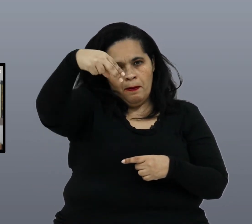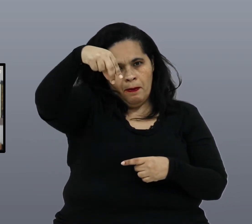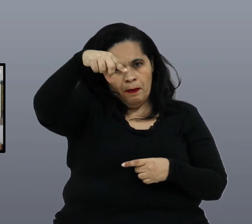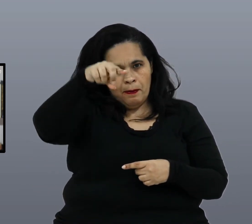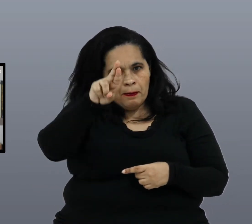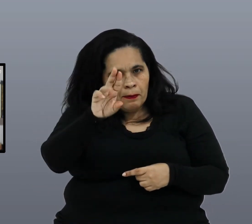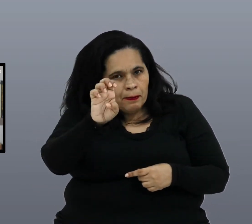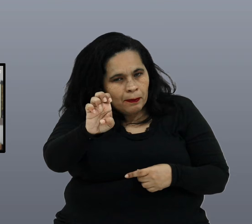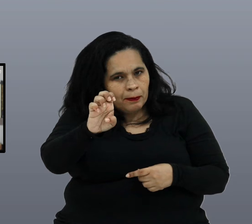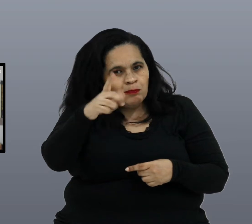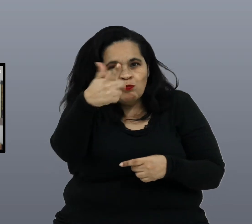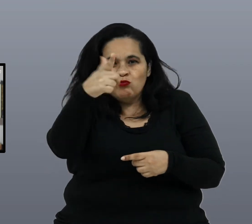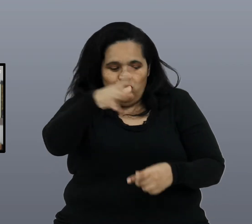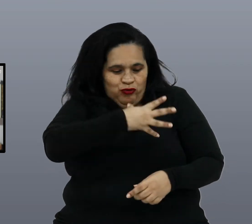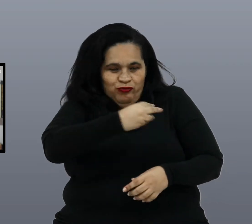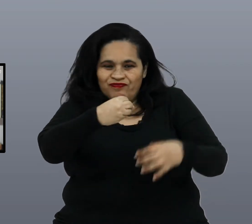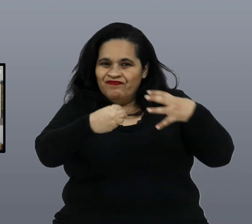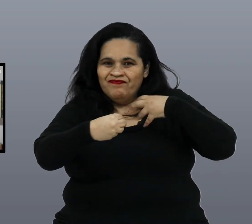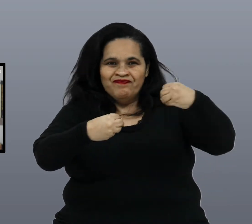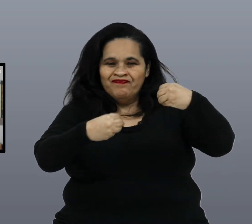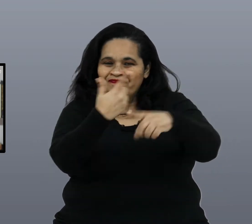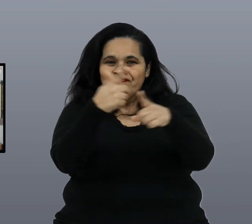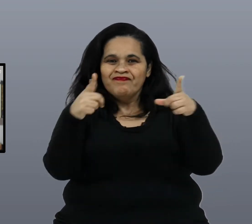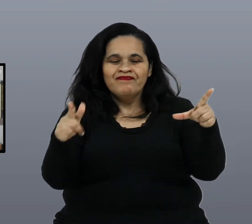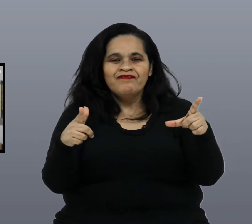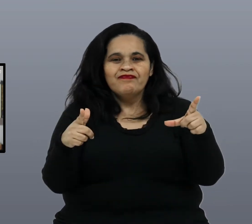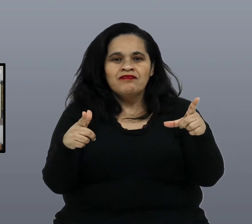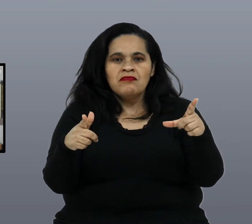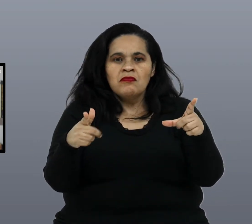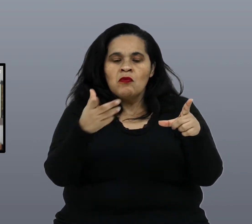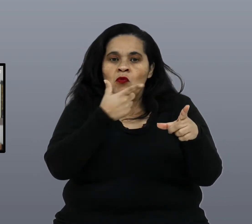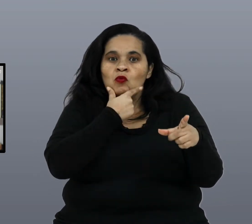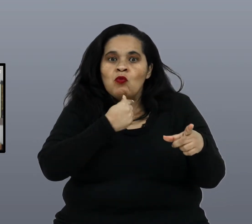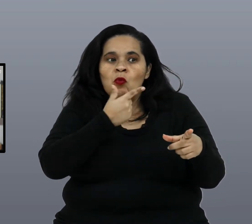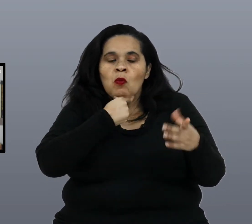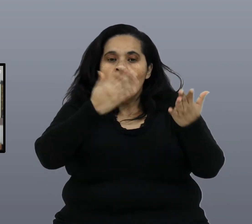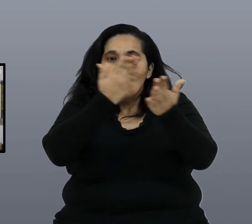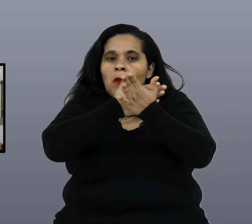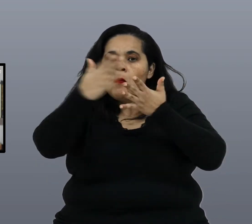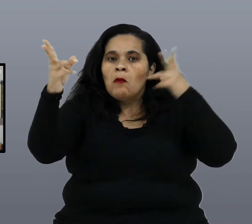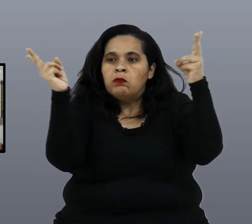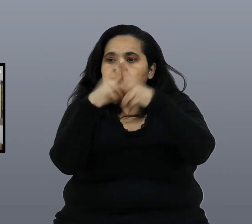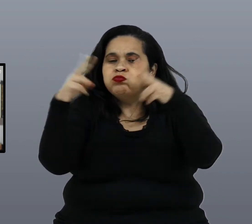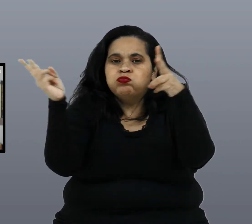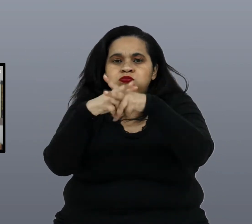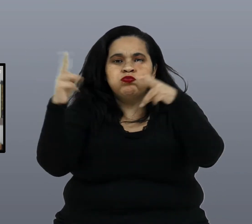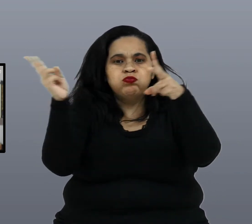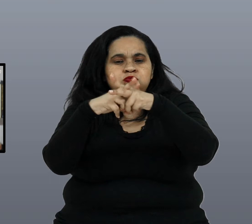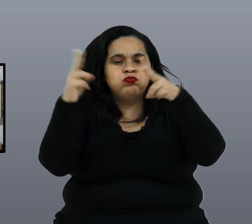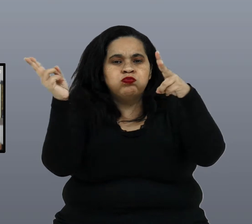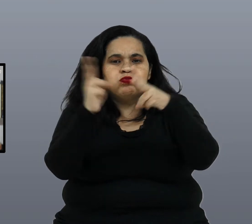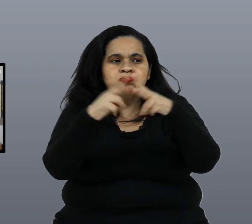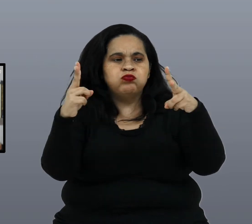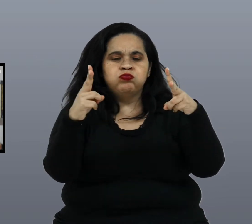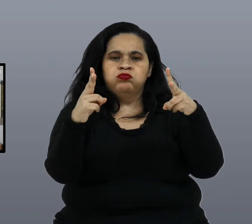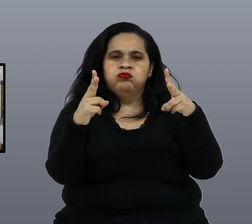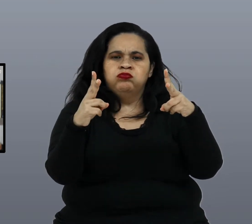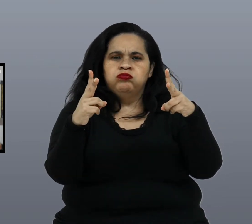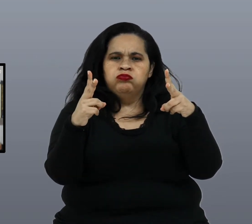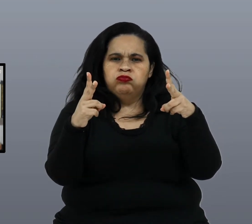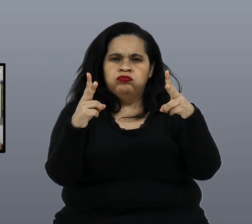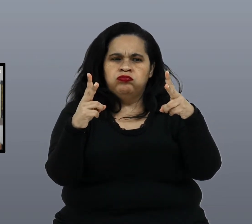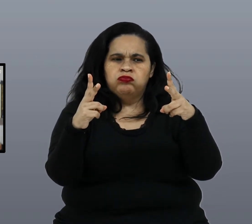ser? Esses generais começaram a brigar entre eles, e aí eles fizeram um acordo, né, depois de um certo conflito,